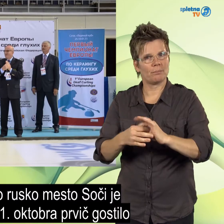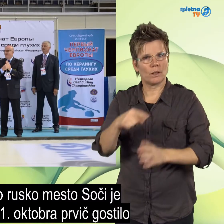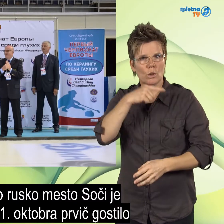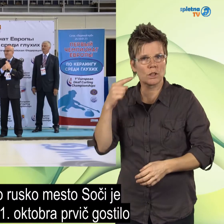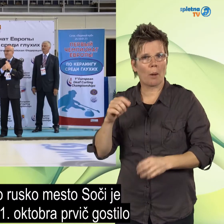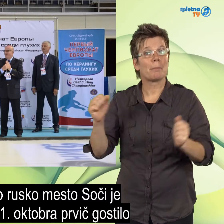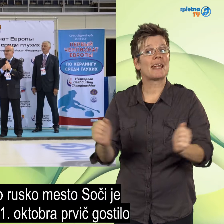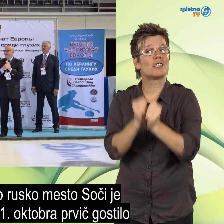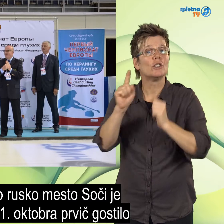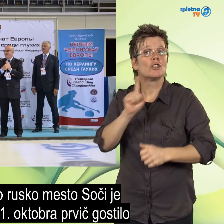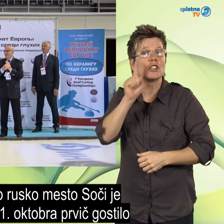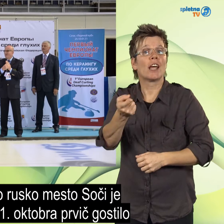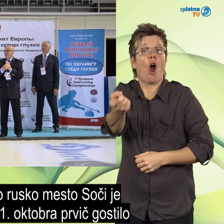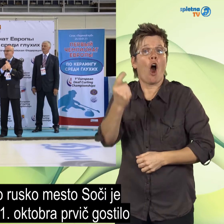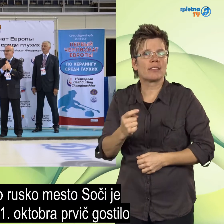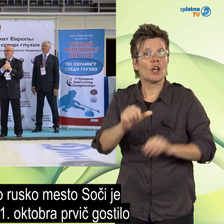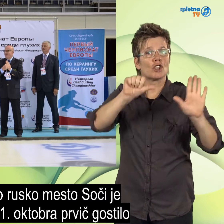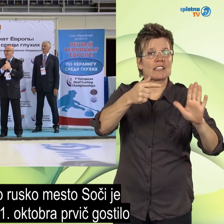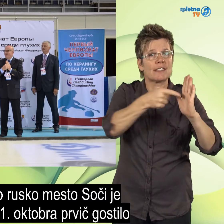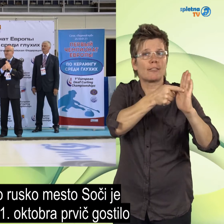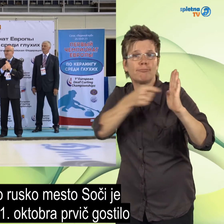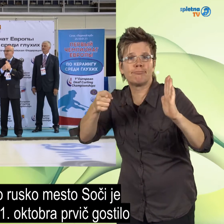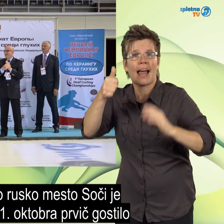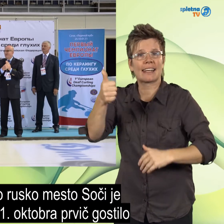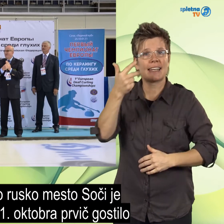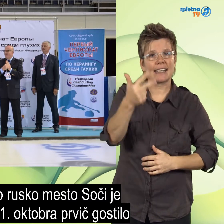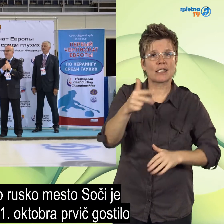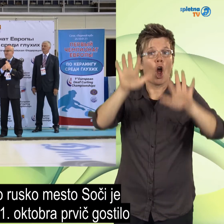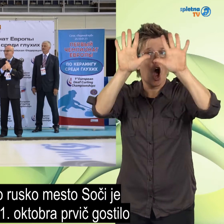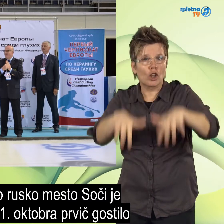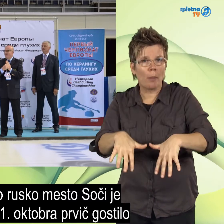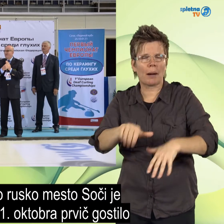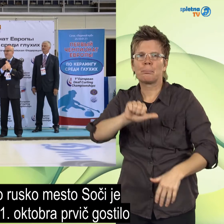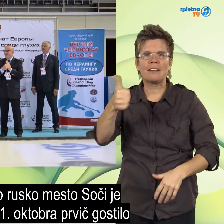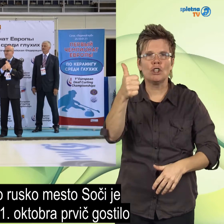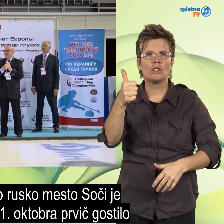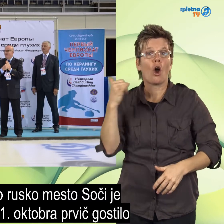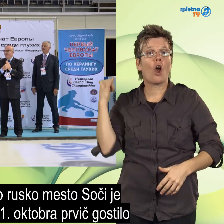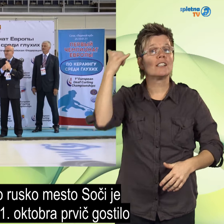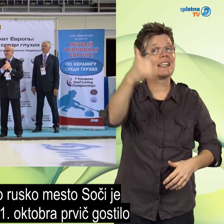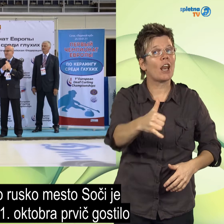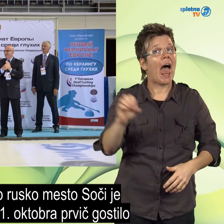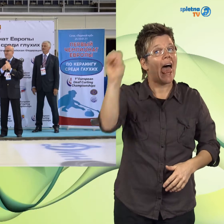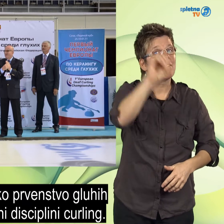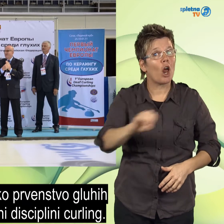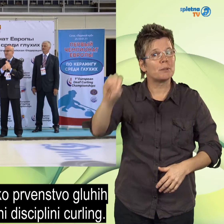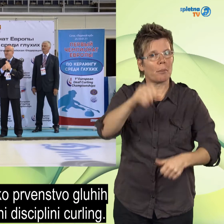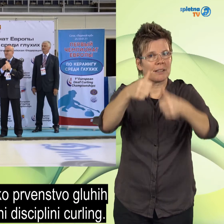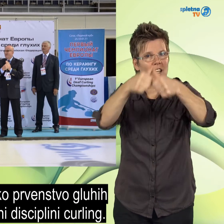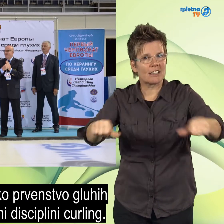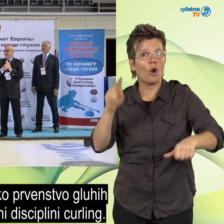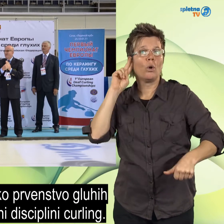Olimpijsko rusko mesto Soči je od 26. do 31. oktobra prvič gostilo Evropsko prvenstvo gluhih v